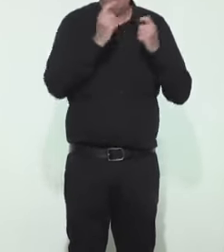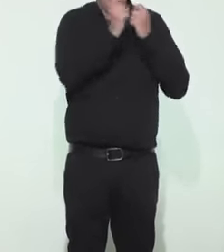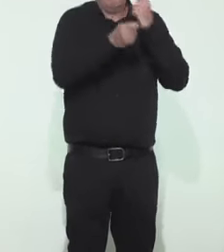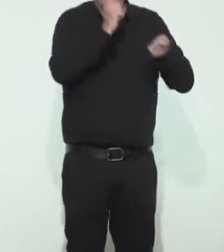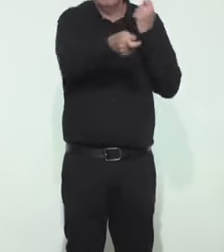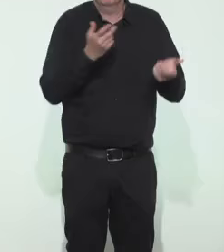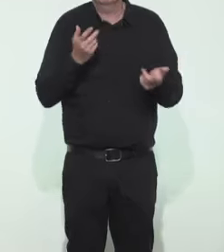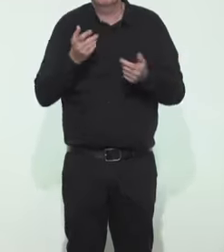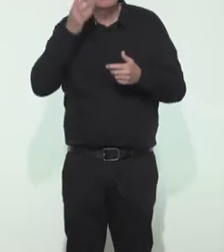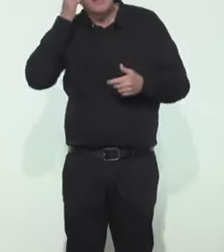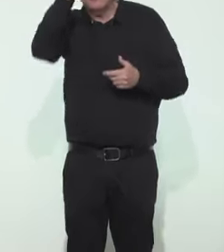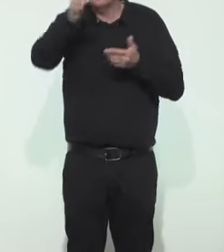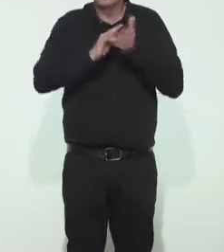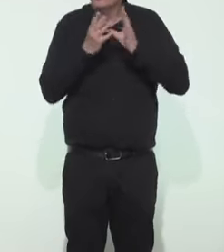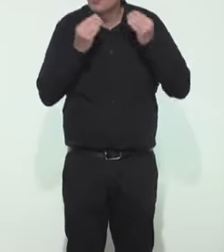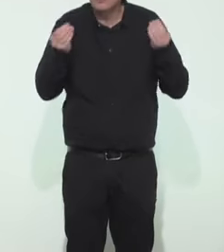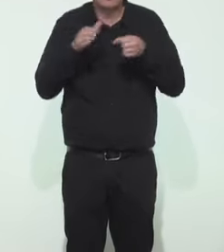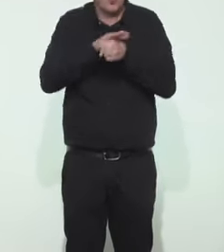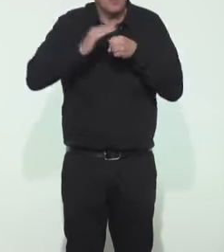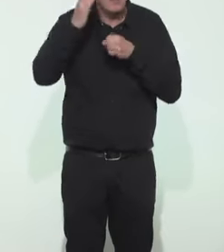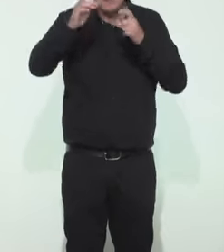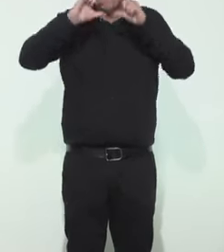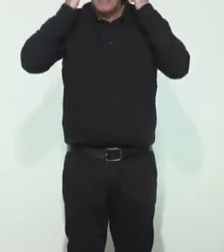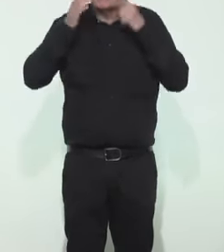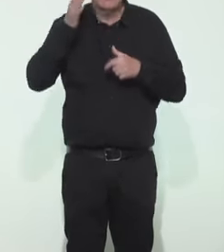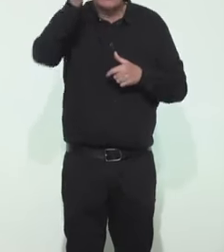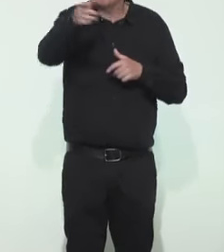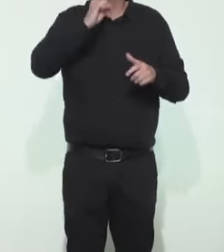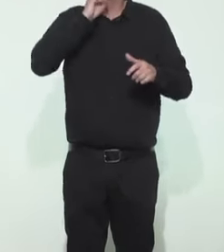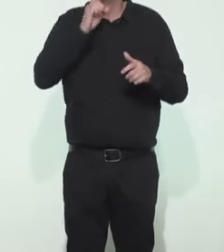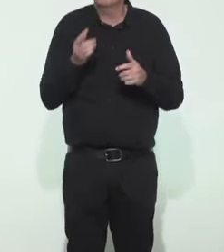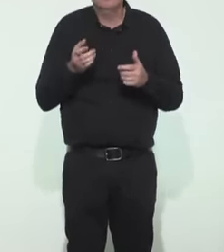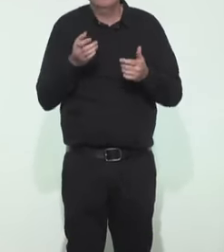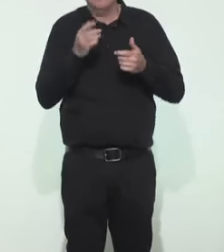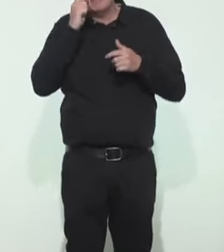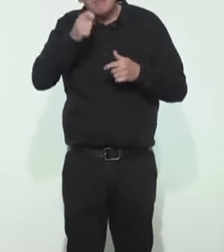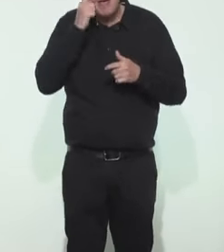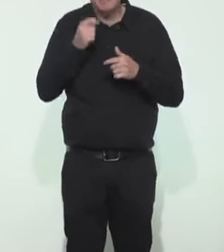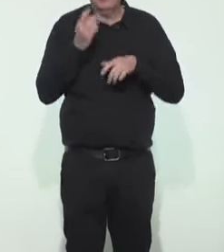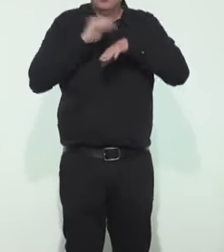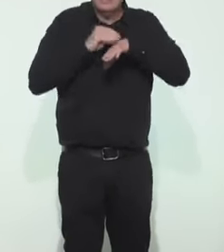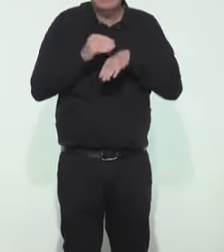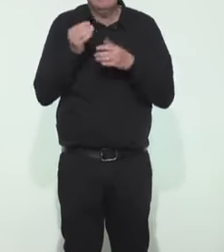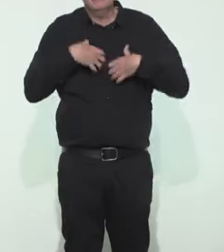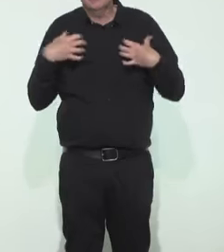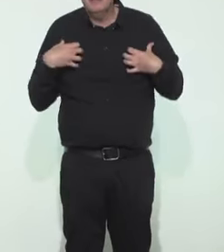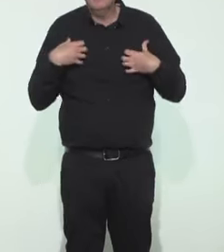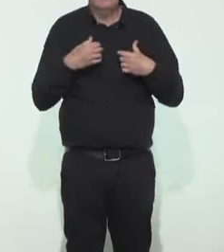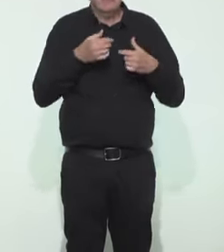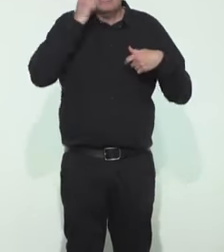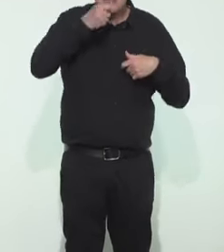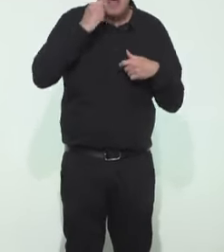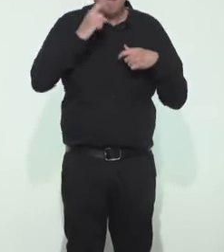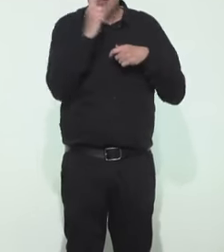pas là tout ça se discute tous le savent et avec les experts avec le conseil scientifique avec les experts de virologie toutes les agences sanitaires nationales